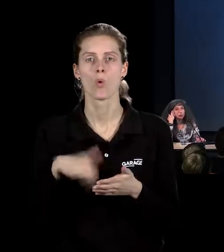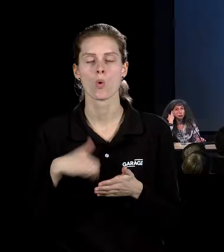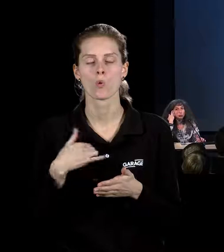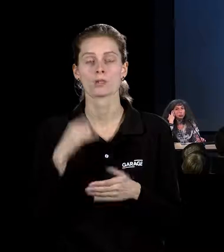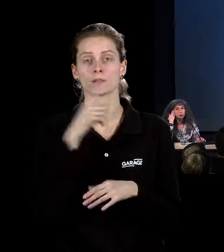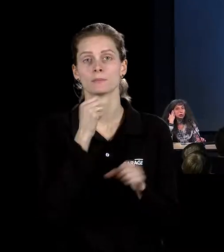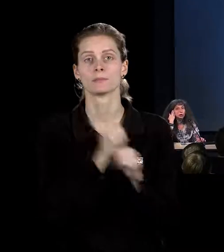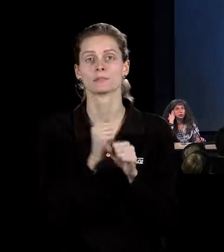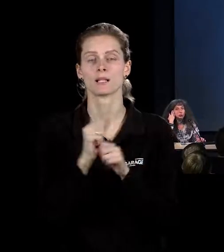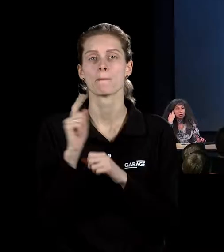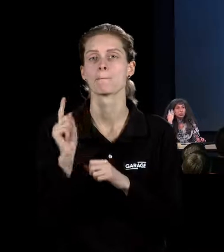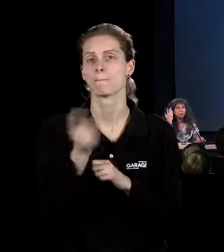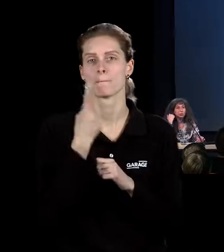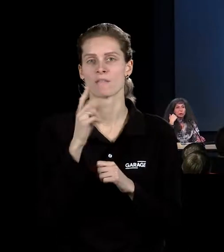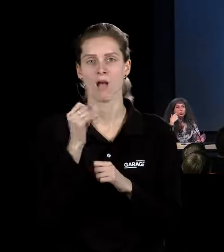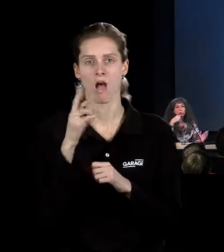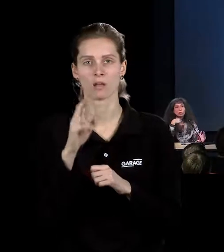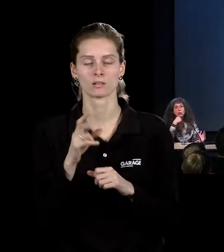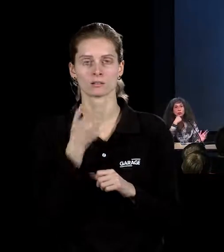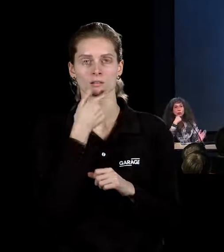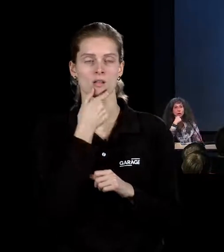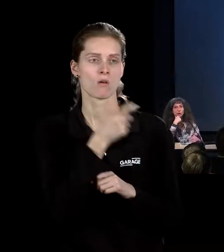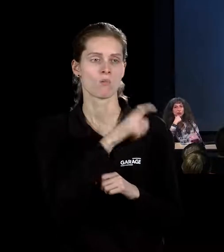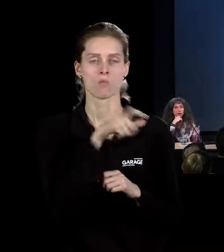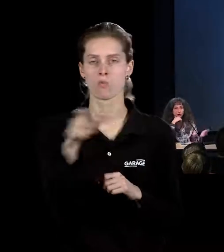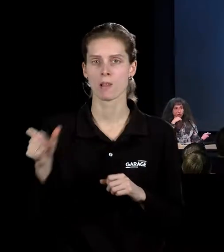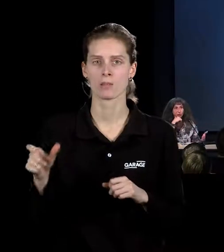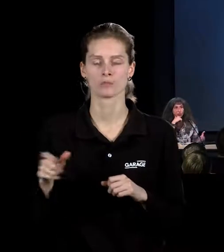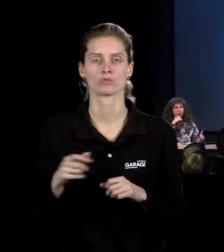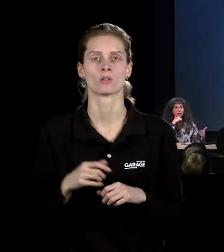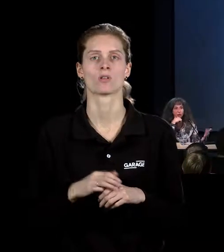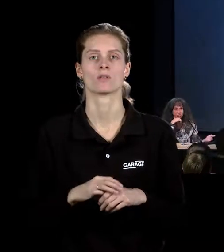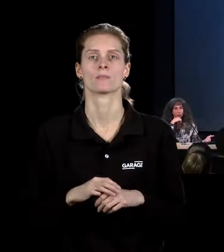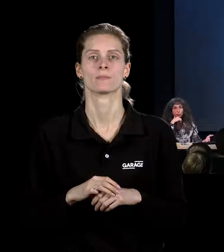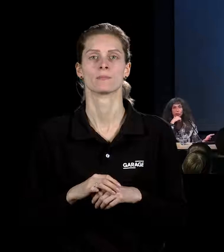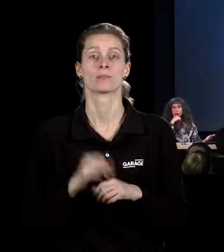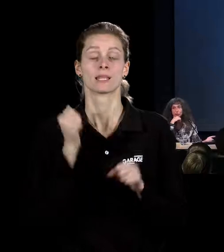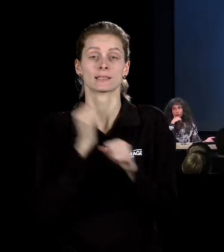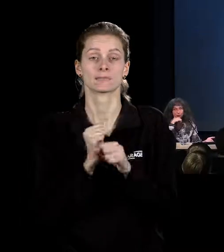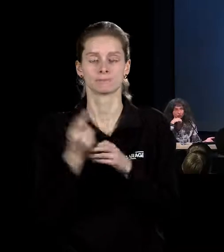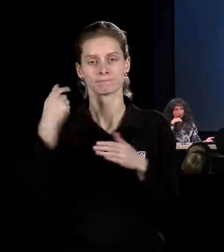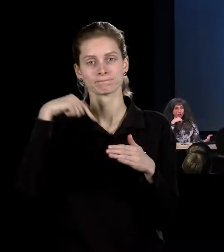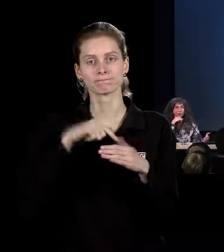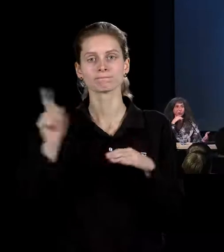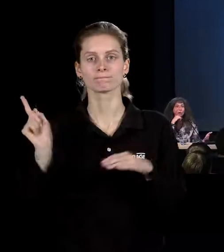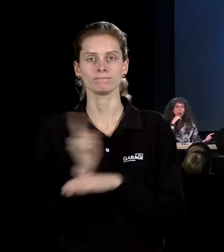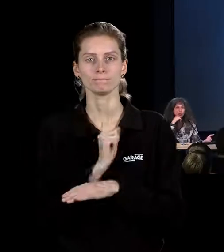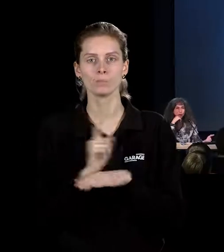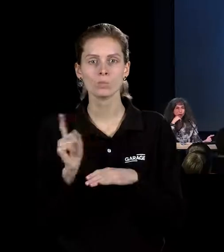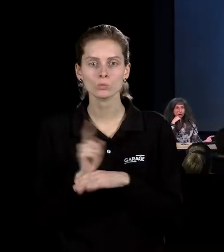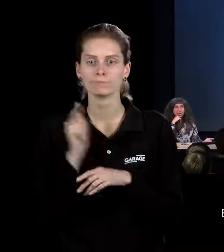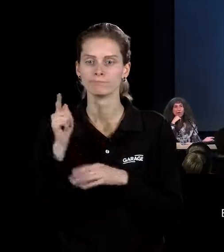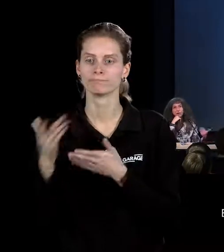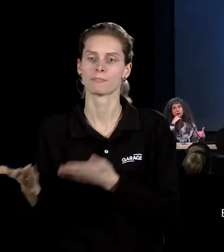первую акцию свою публичную, делает это уже абсолютно другой статус акции. Это акция, которая делается в музее, по приглашению в музей, на которую